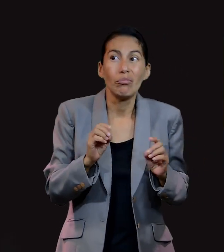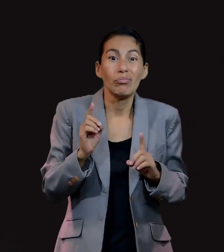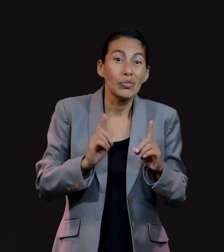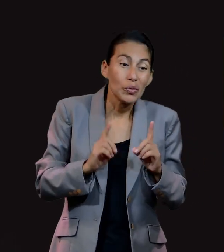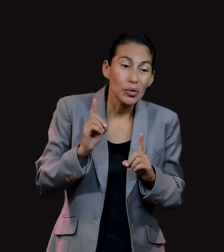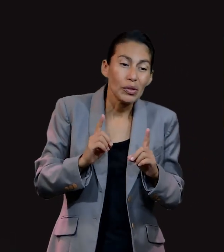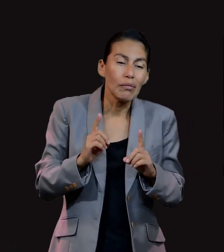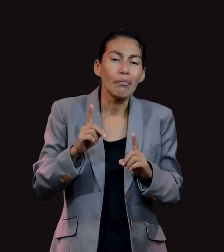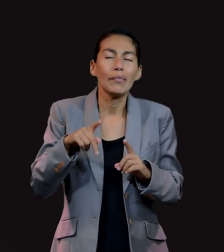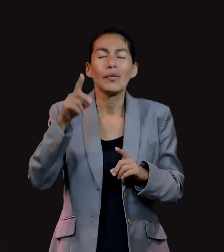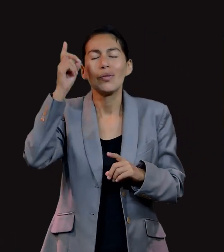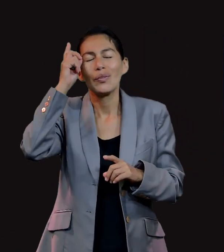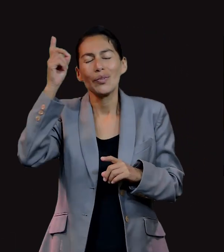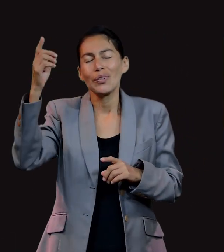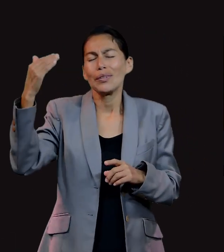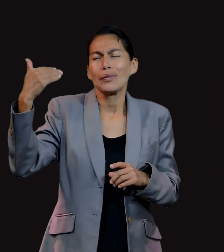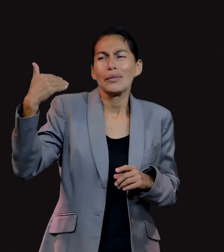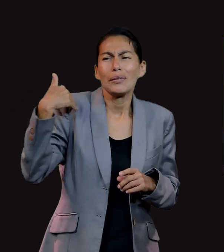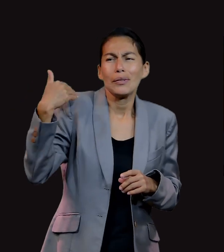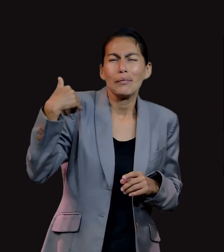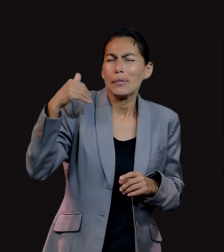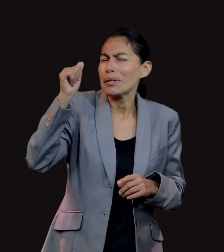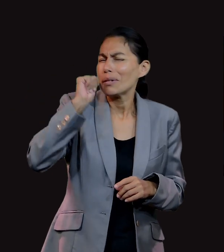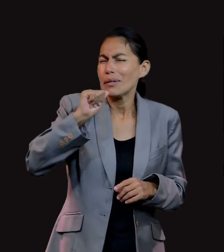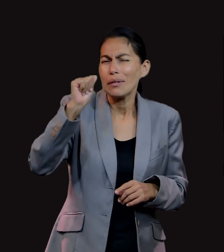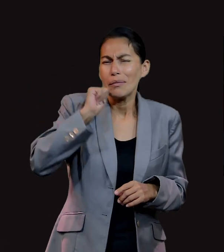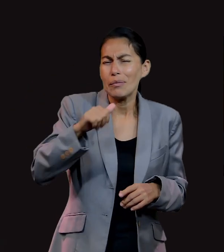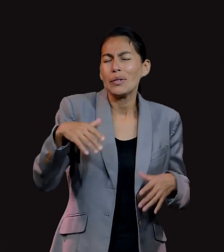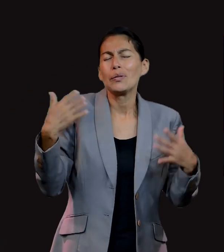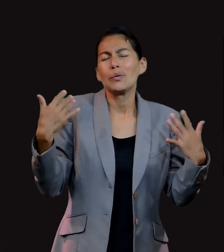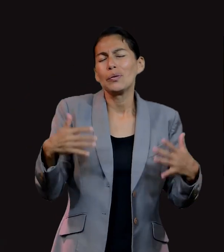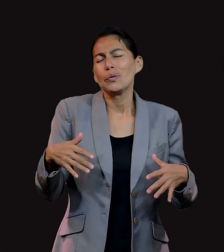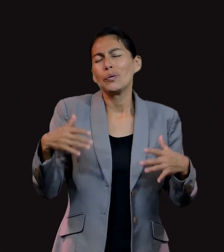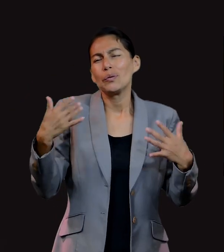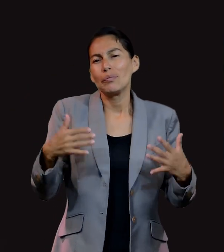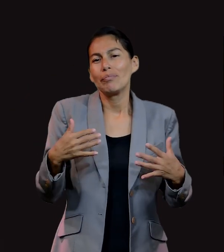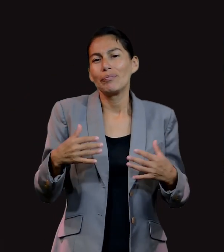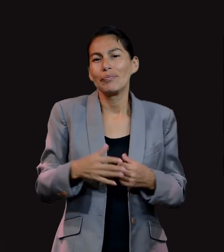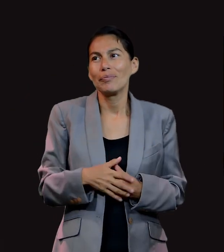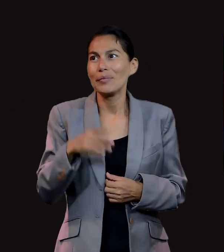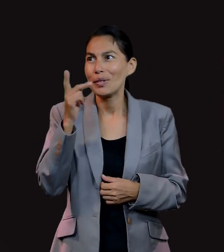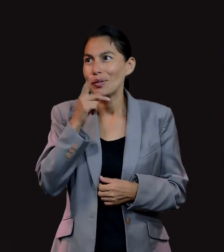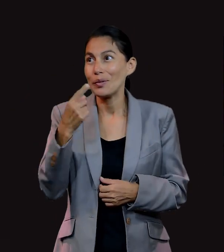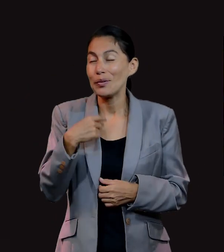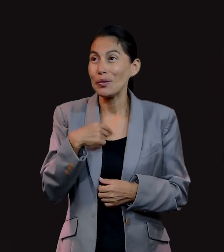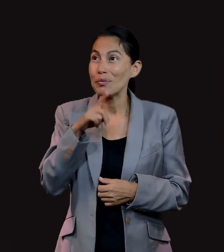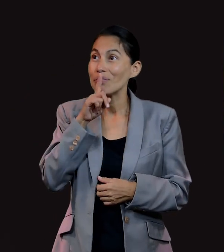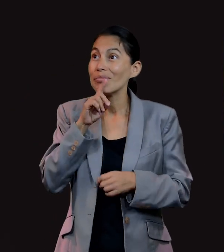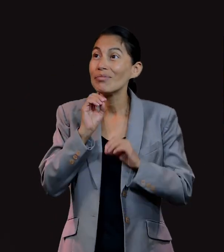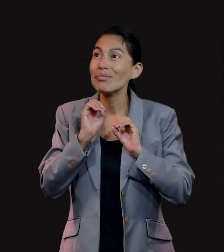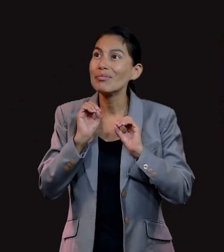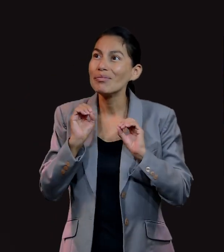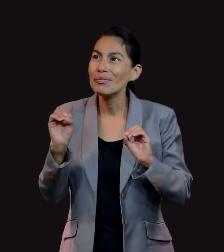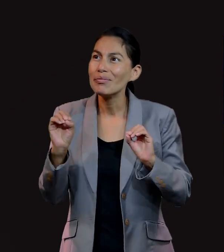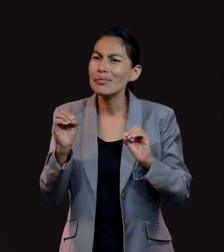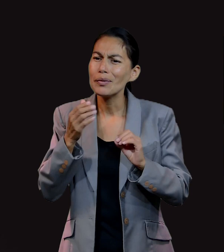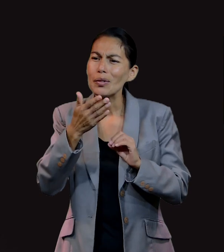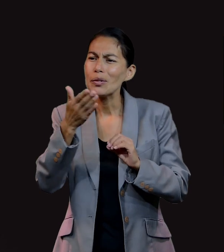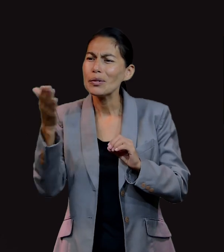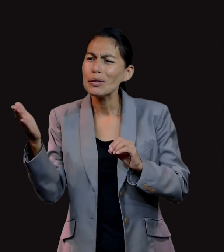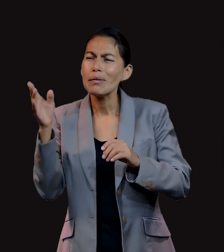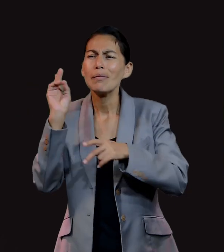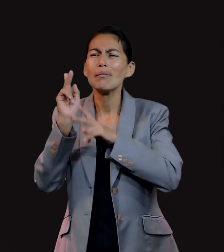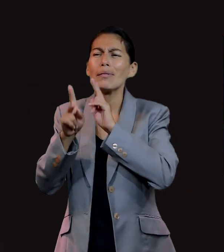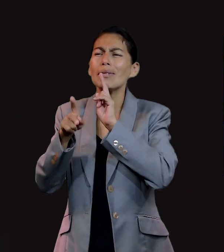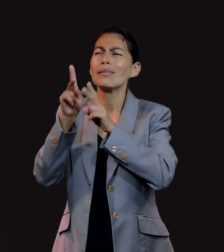dudar pero Dios siempre nos está llamando amén pastor que emoción yo no